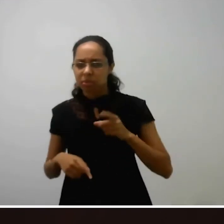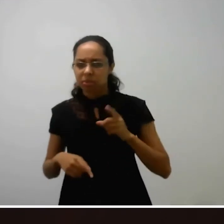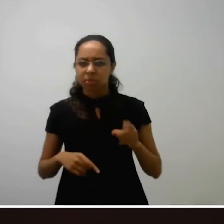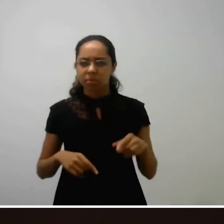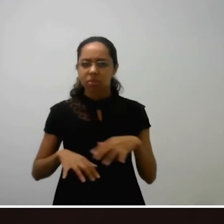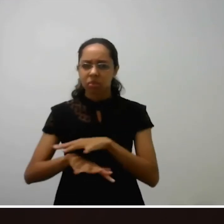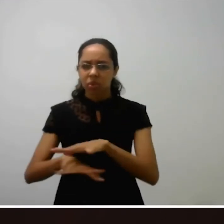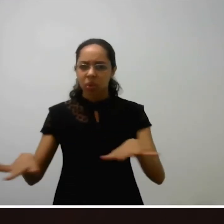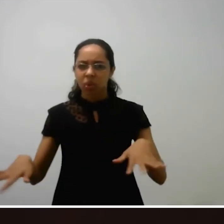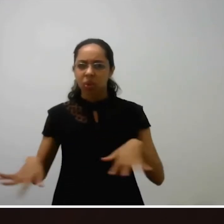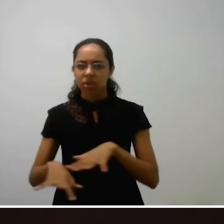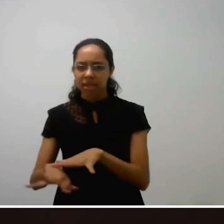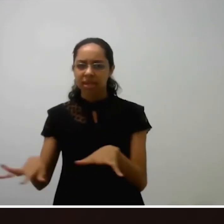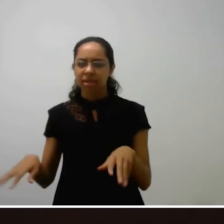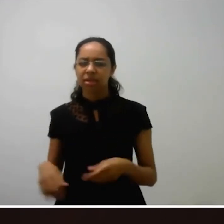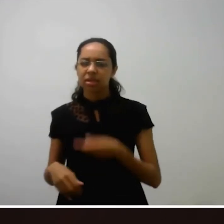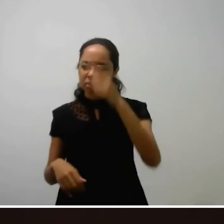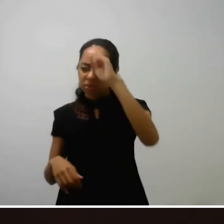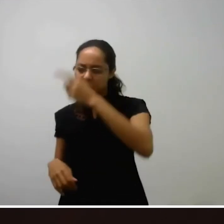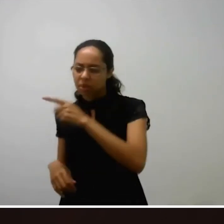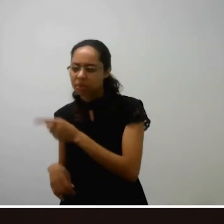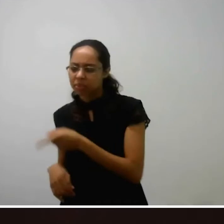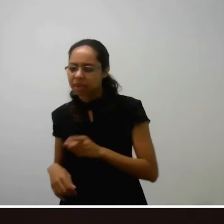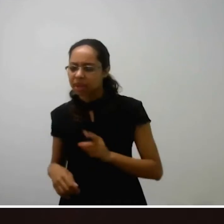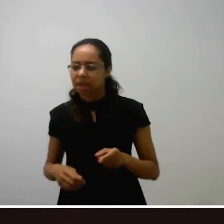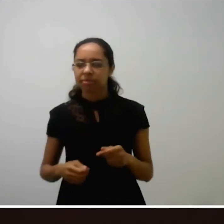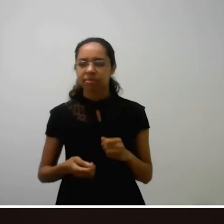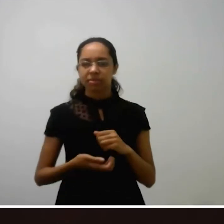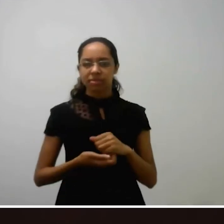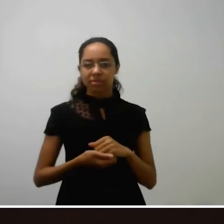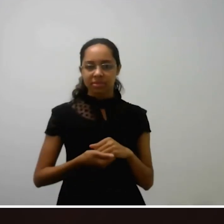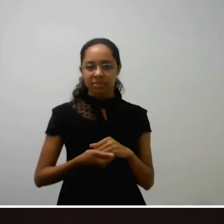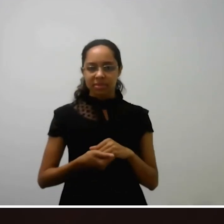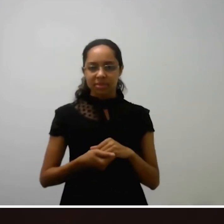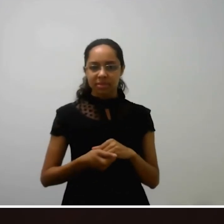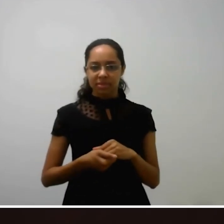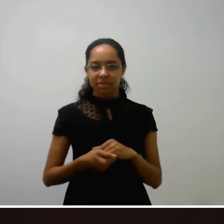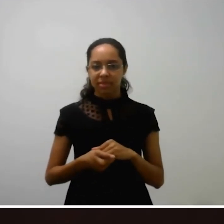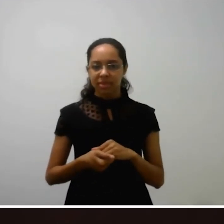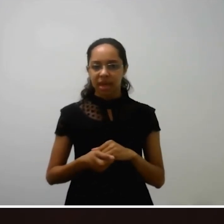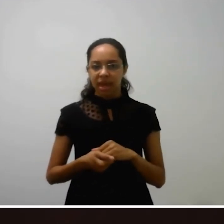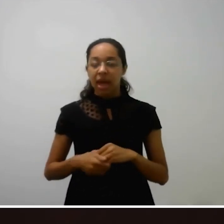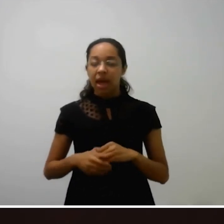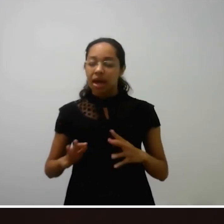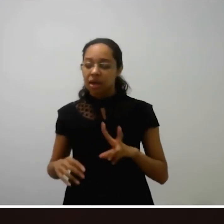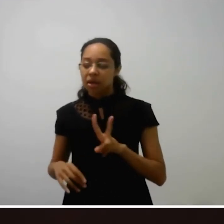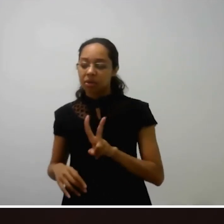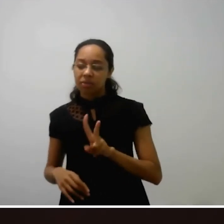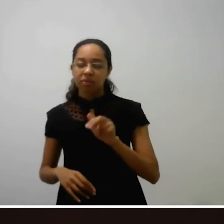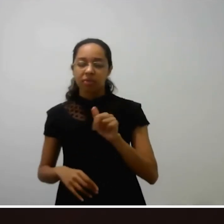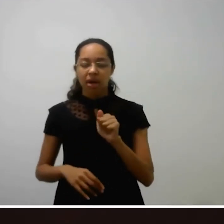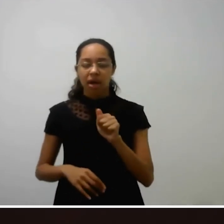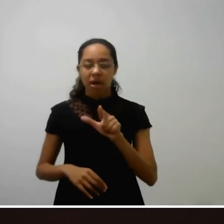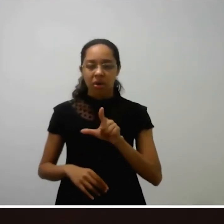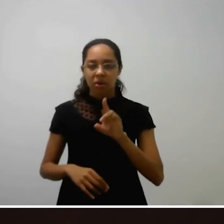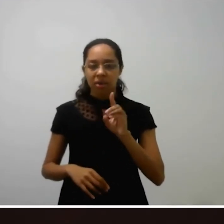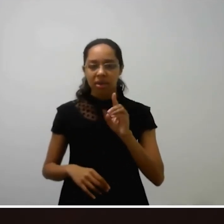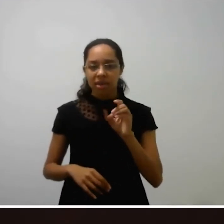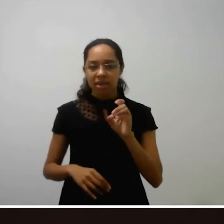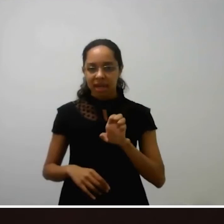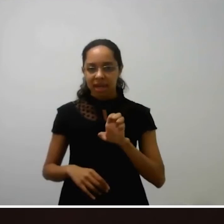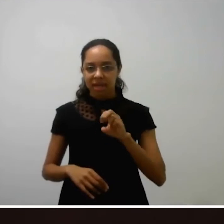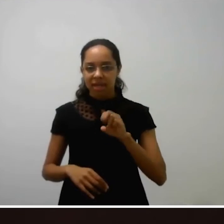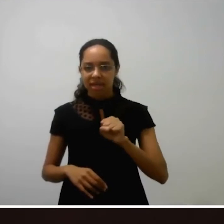aquela região, né, as autoridades eram favoráveis aos valdenses. Essa bela região era uma